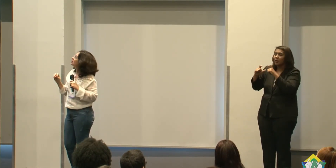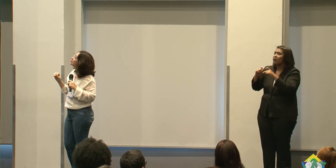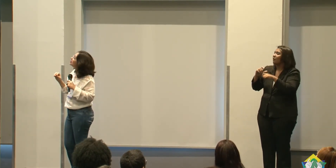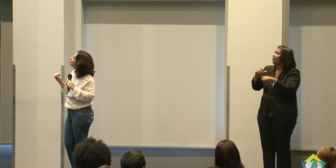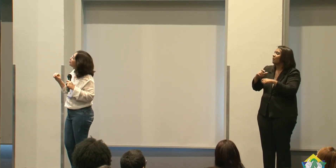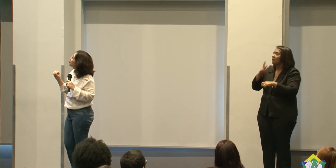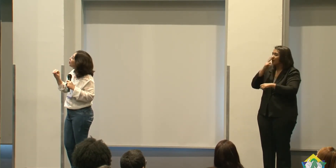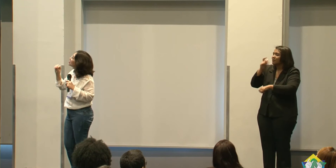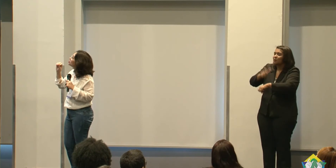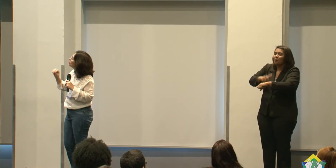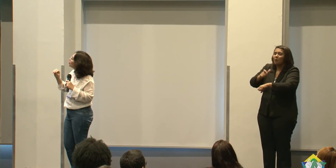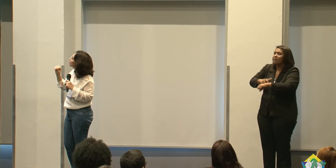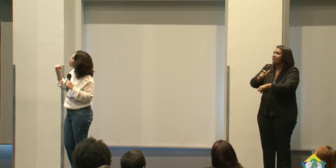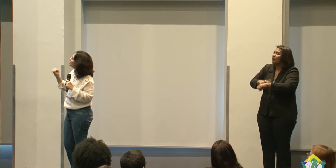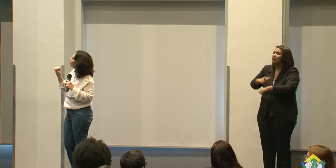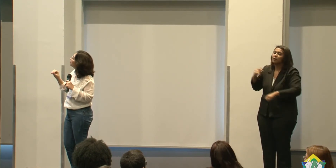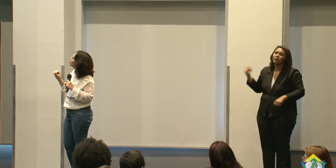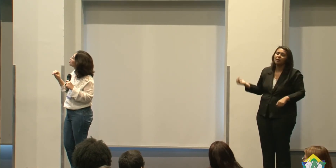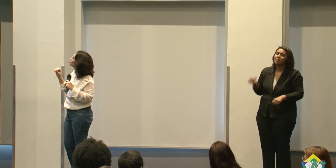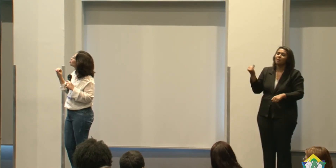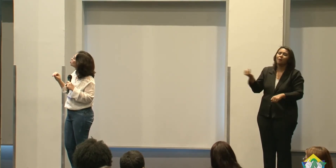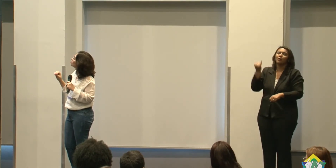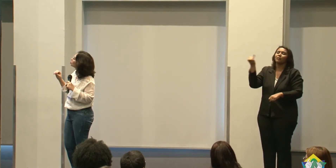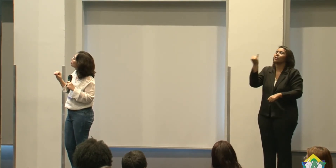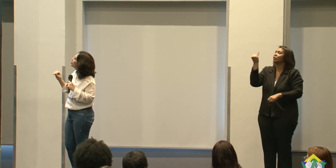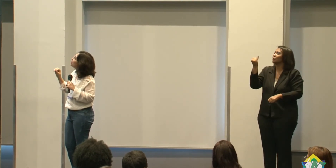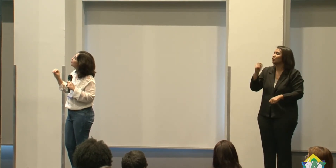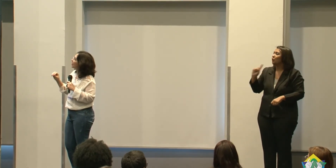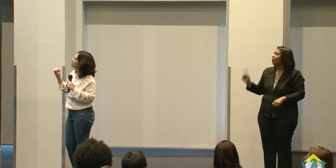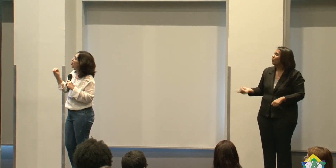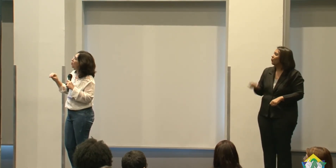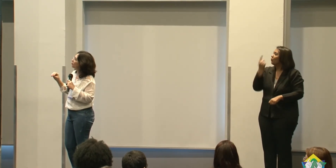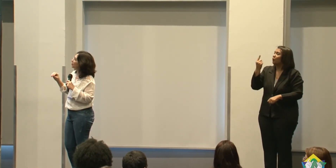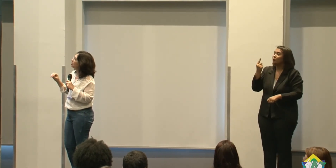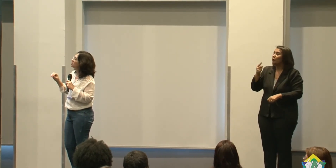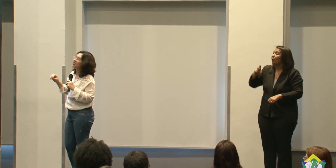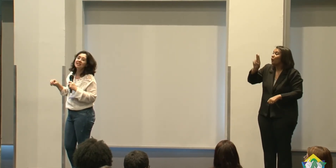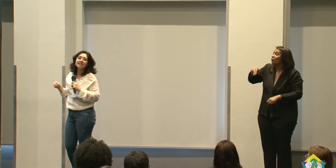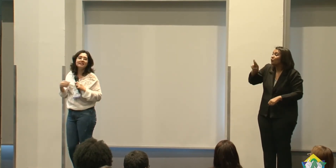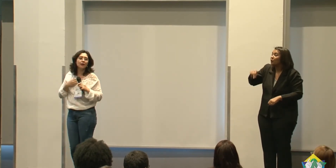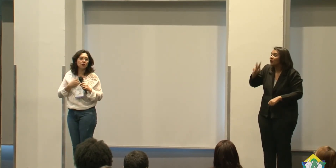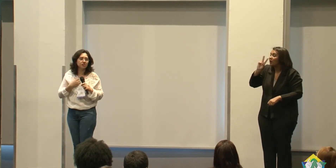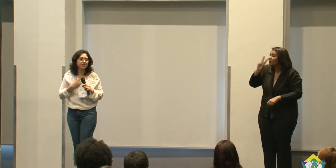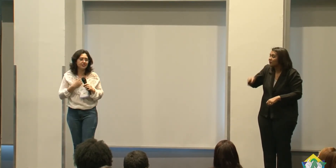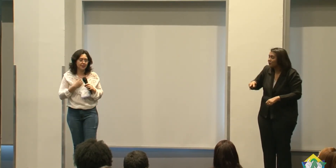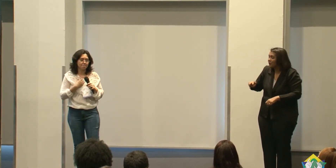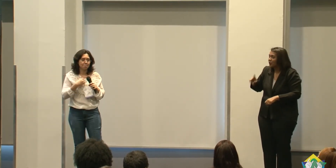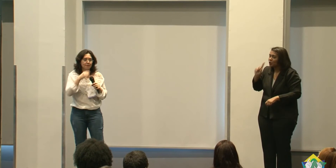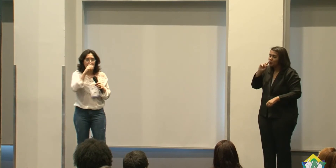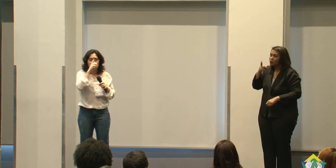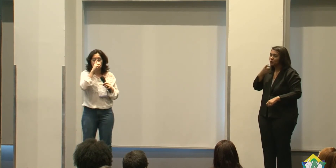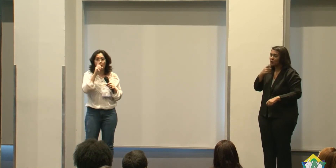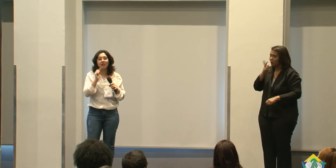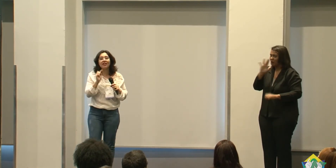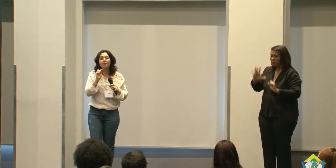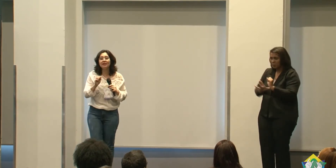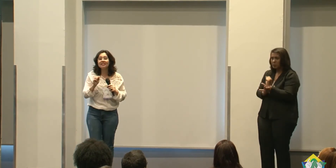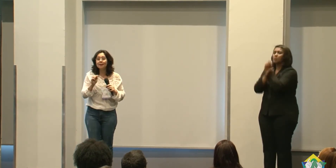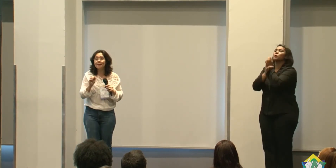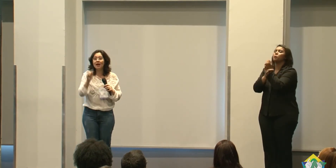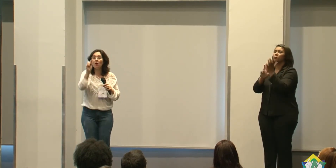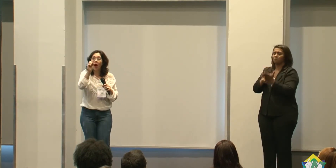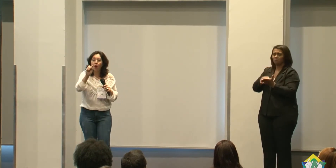ímpar, pois nunca tinha visto um surdo frente ao ouvinte seguro de si. Então, o que